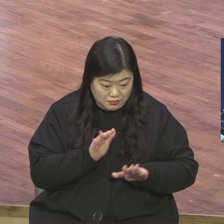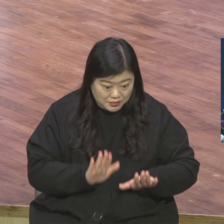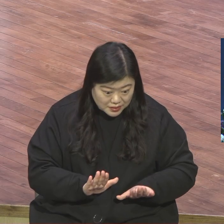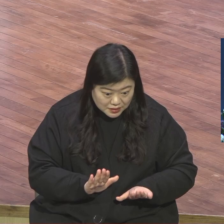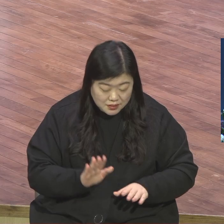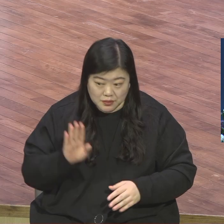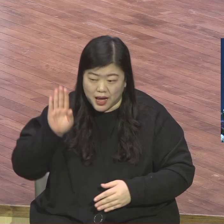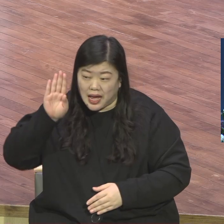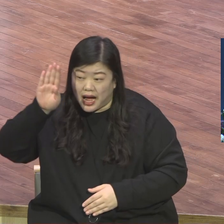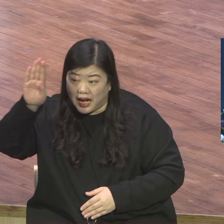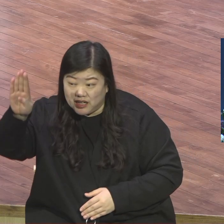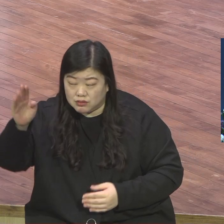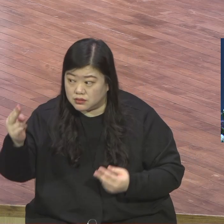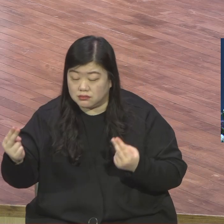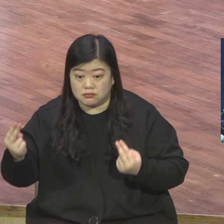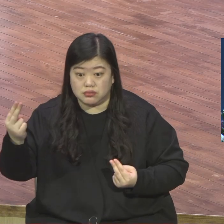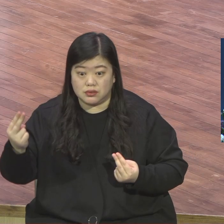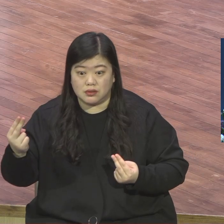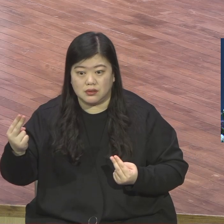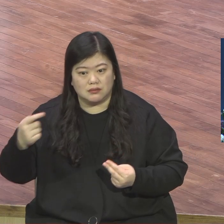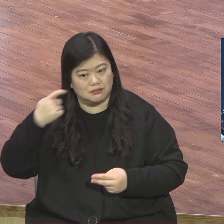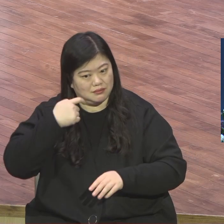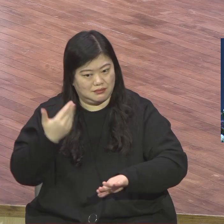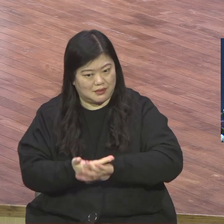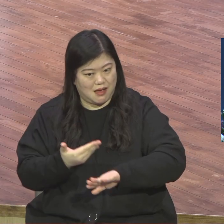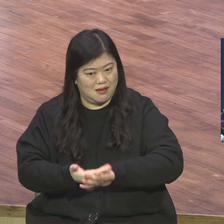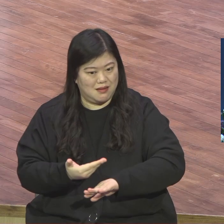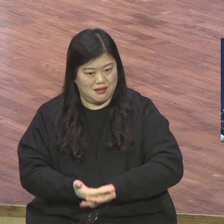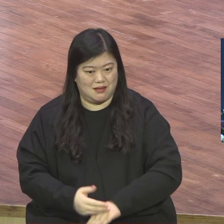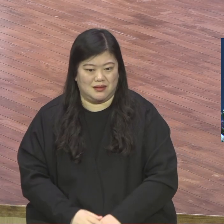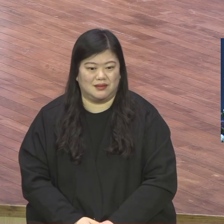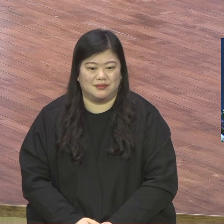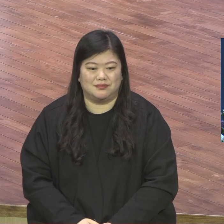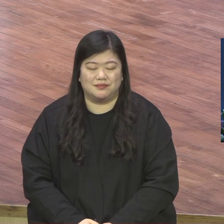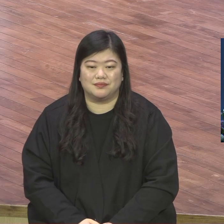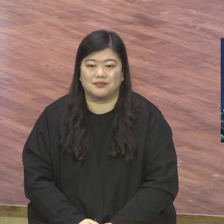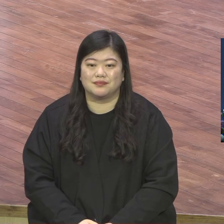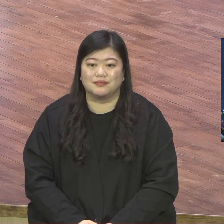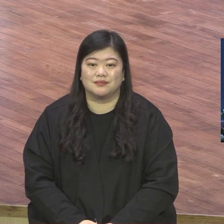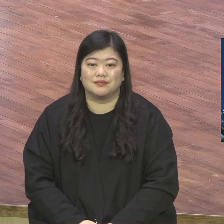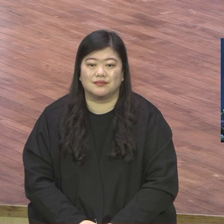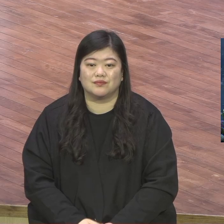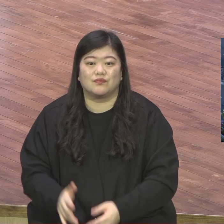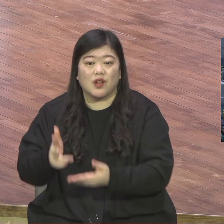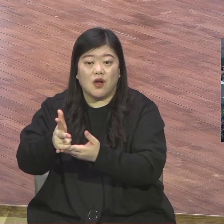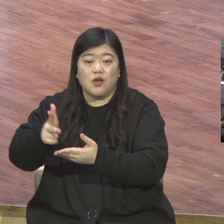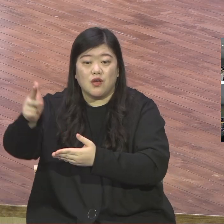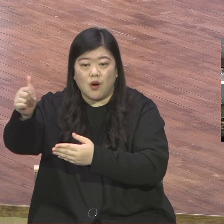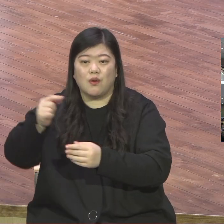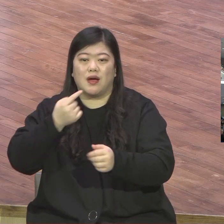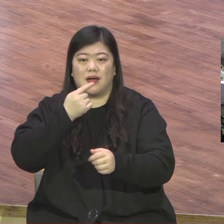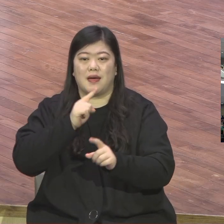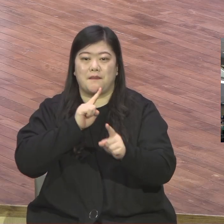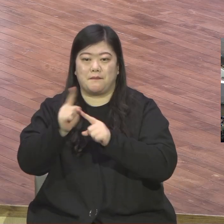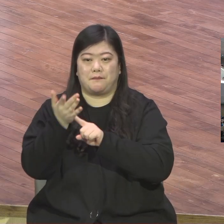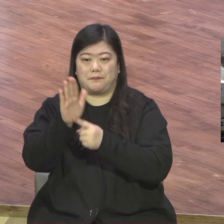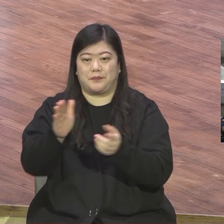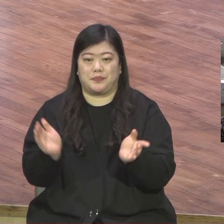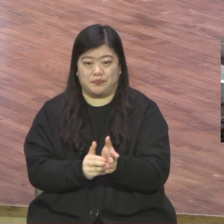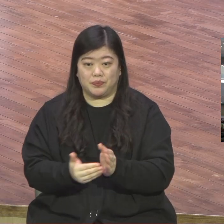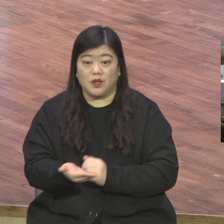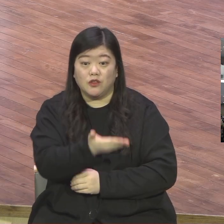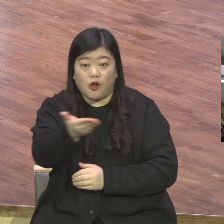생각하세요. 묵상해 보세요. 예레미야 29장 11절에 보면요, 여호와의 말씀이니라 너희를 향한